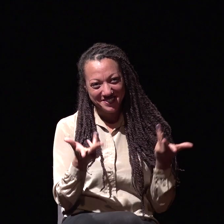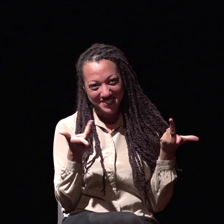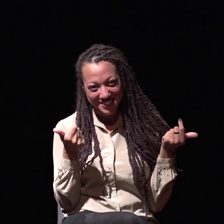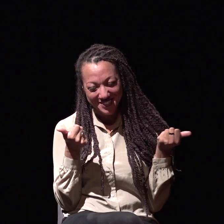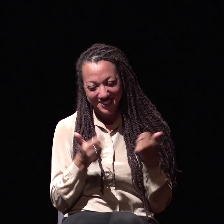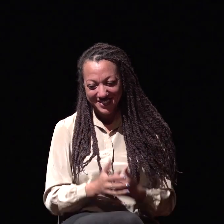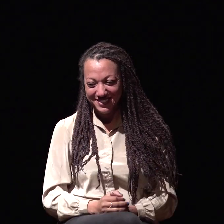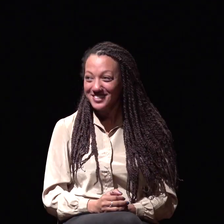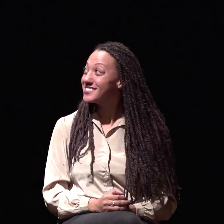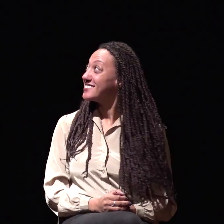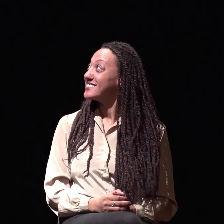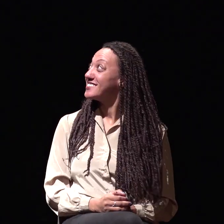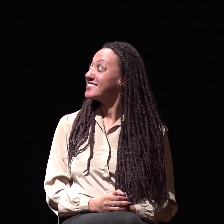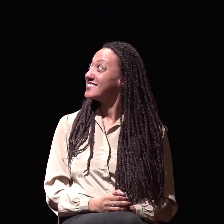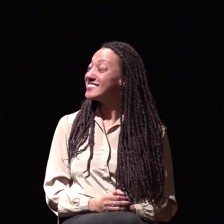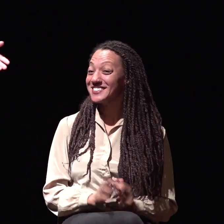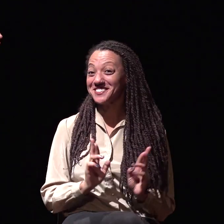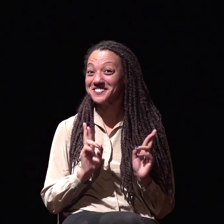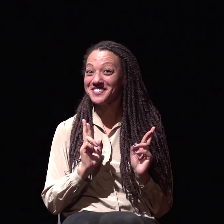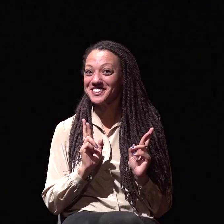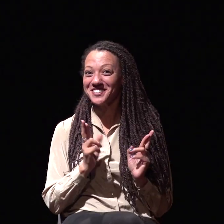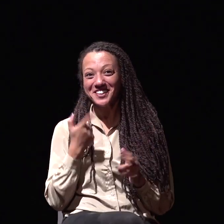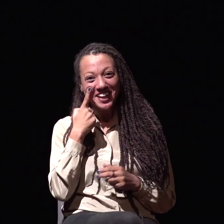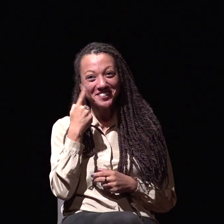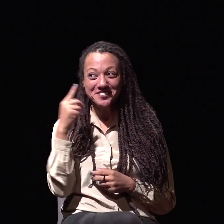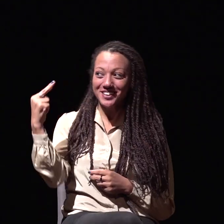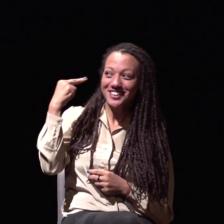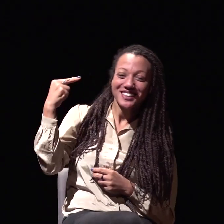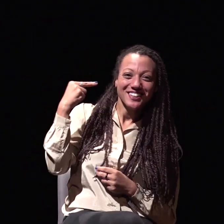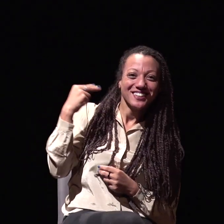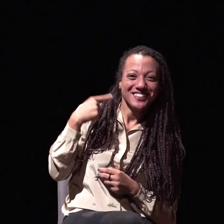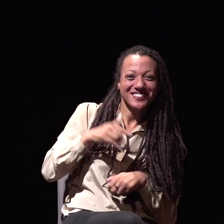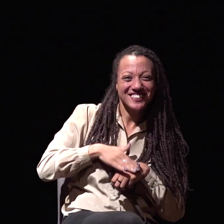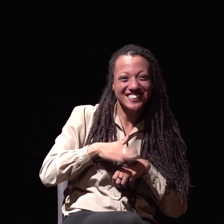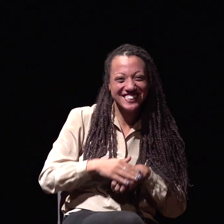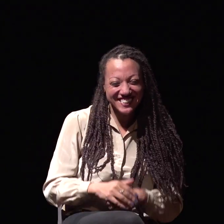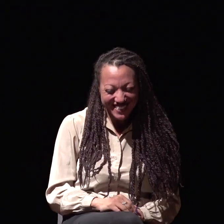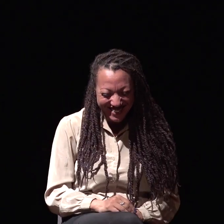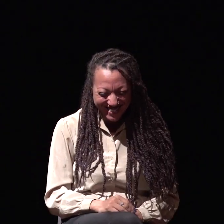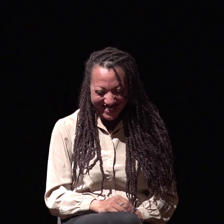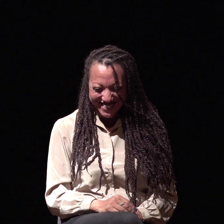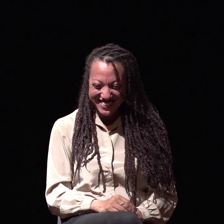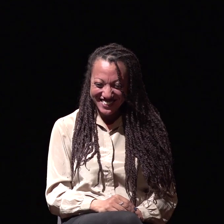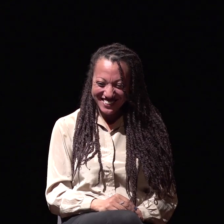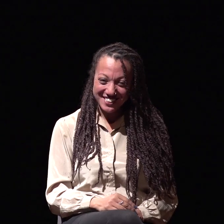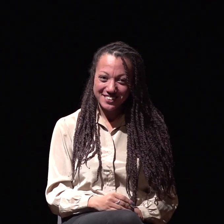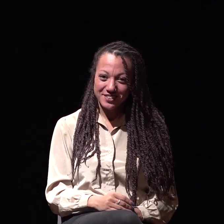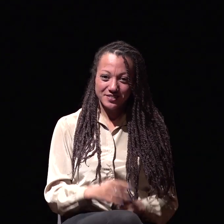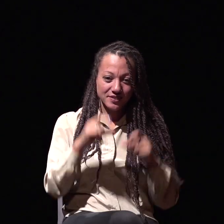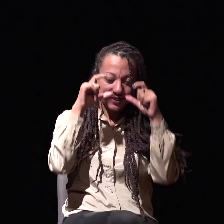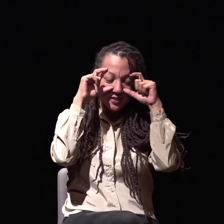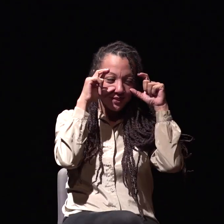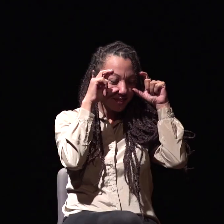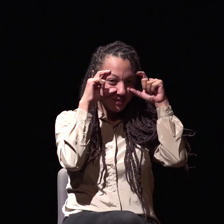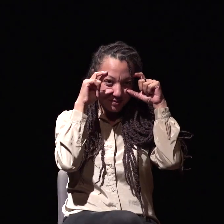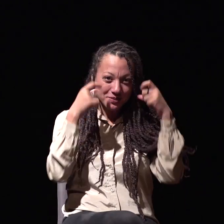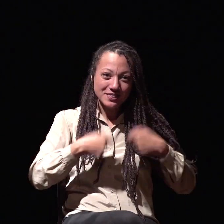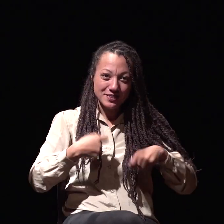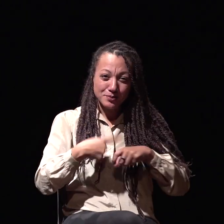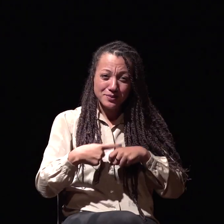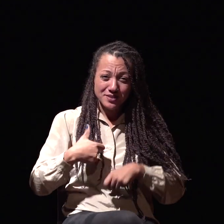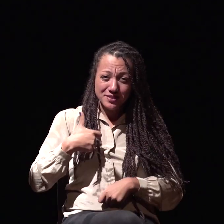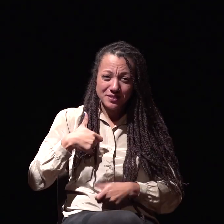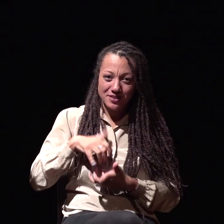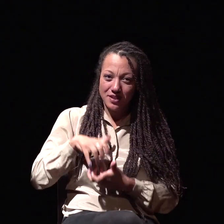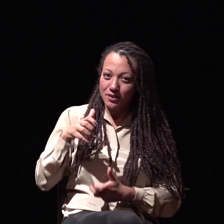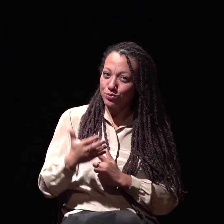Maravilhoso. Espero... Gostaria de ver o que você vai fazer. Eu preciso ficar de óculos porque a idade